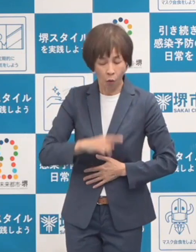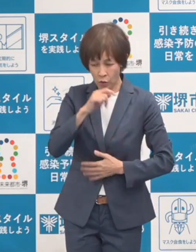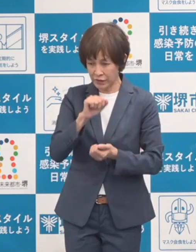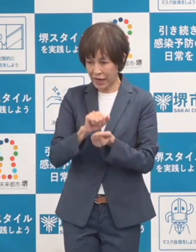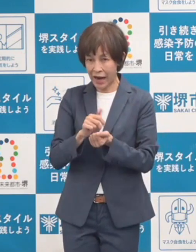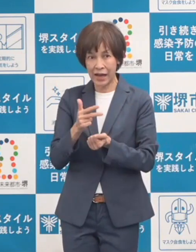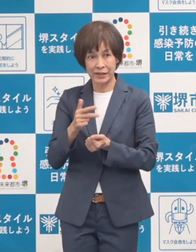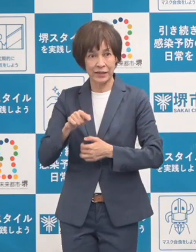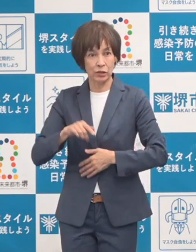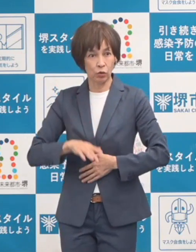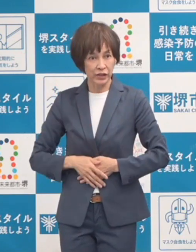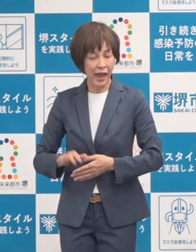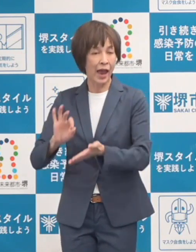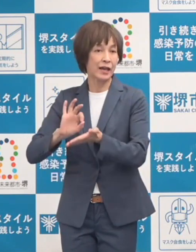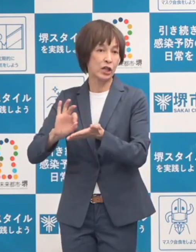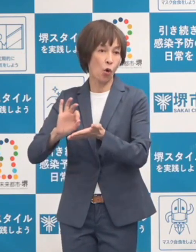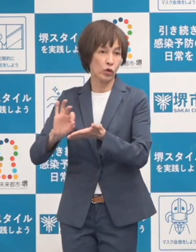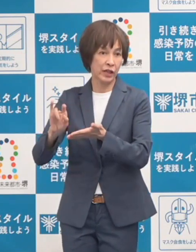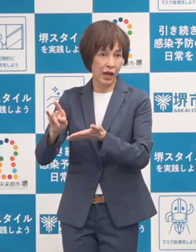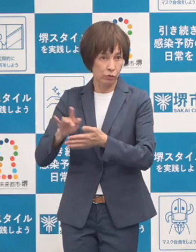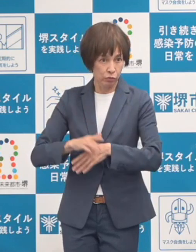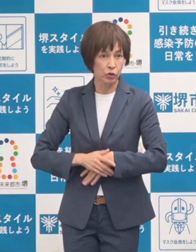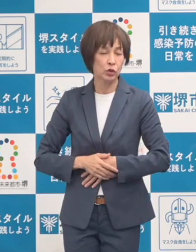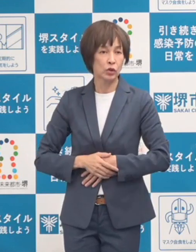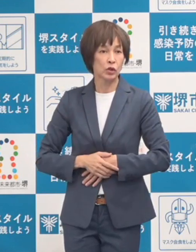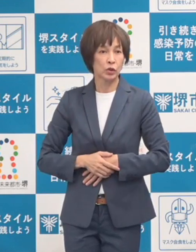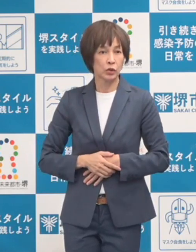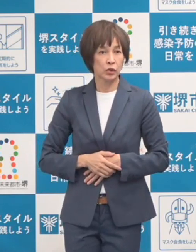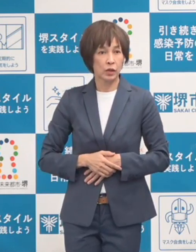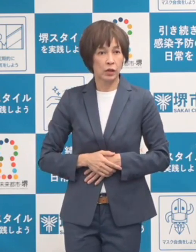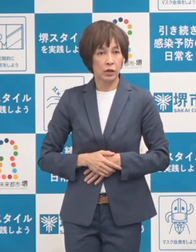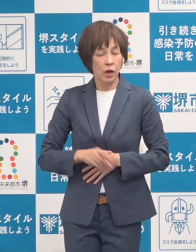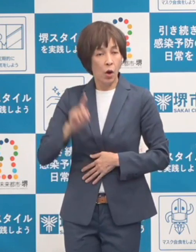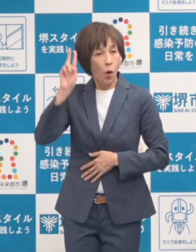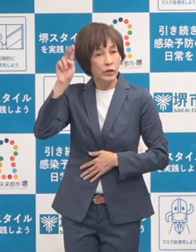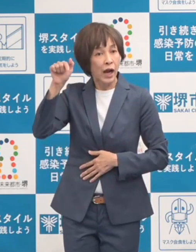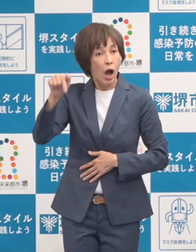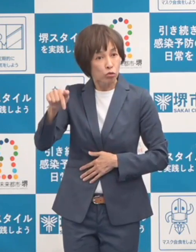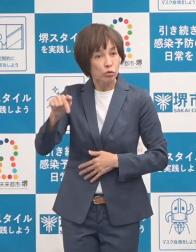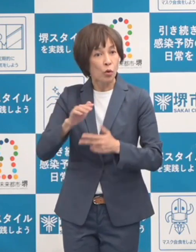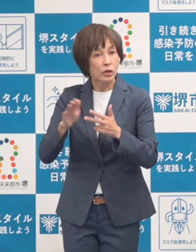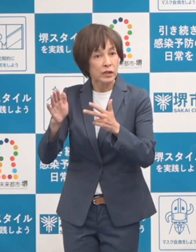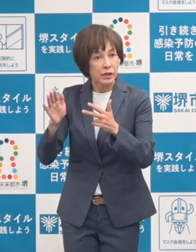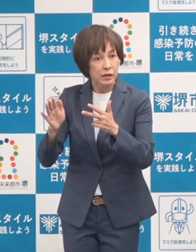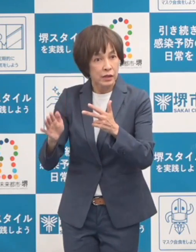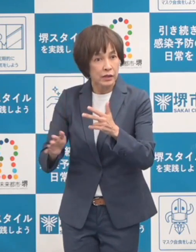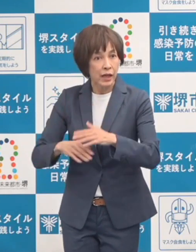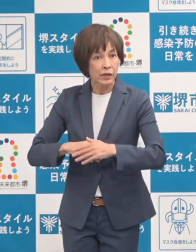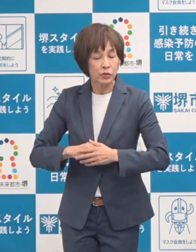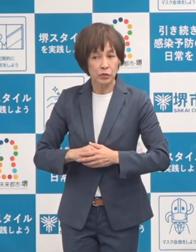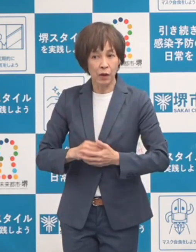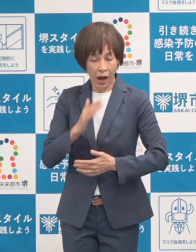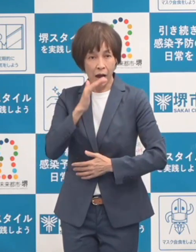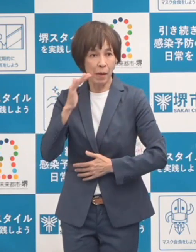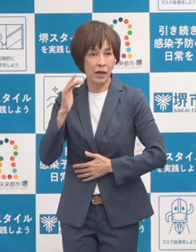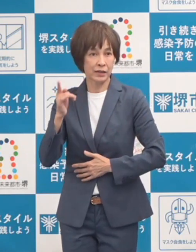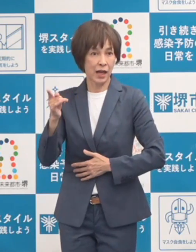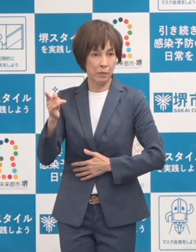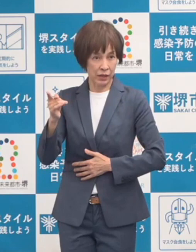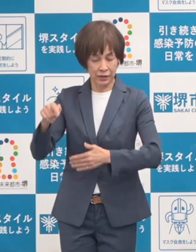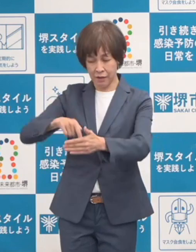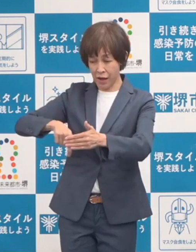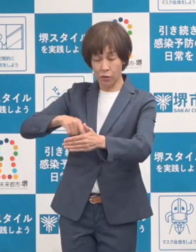として利用させていただいている状況ですが、この府の施設というのは全国的に見ても素晴らしい施